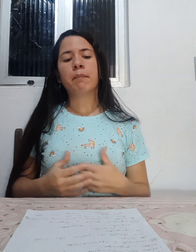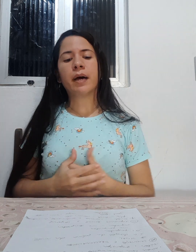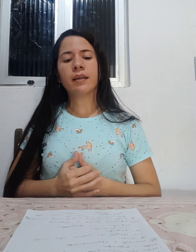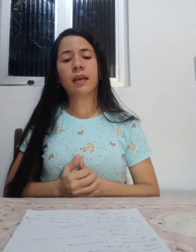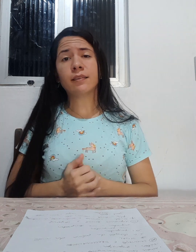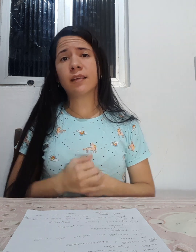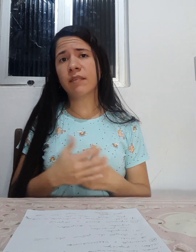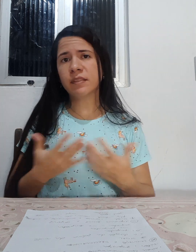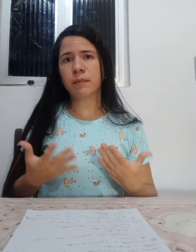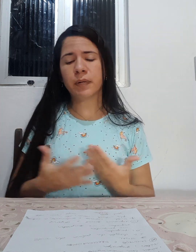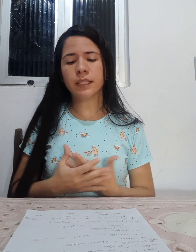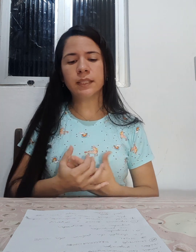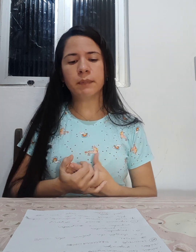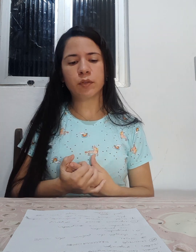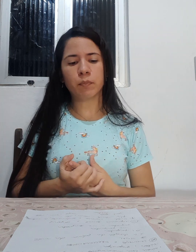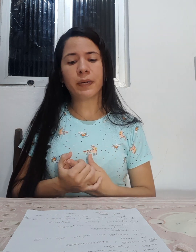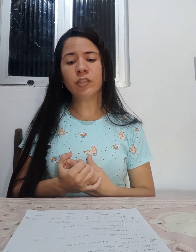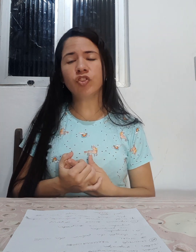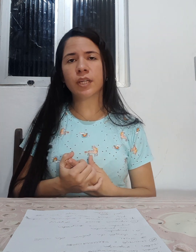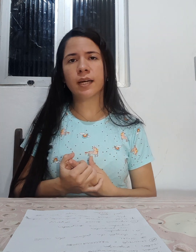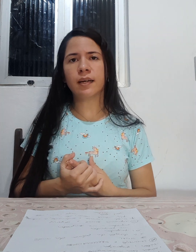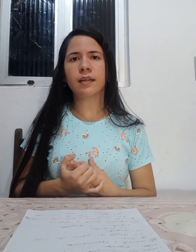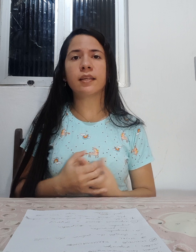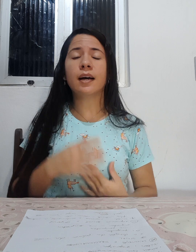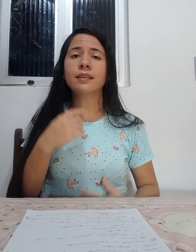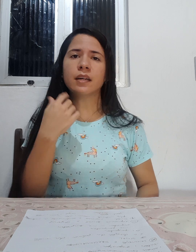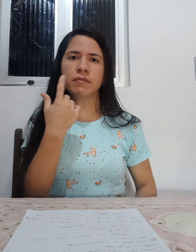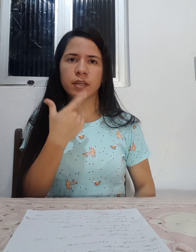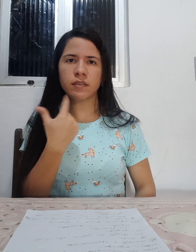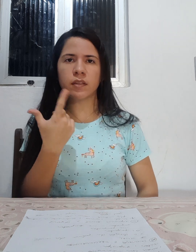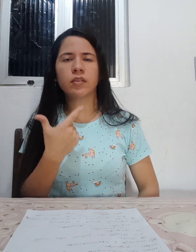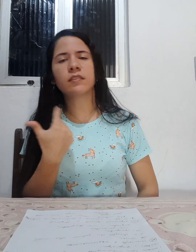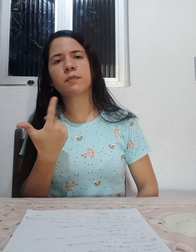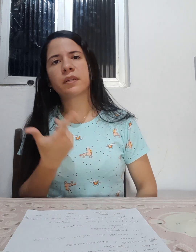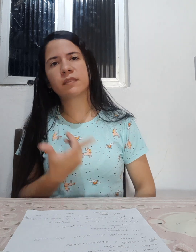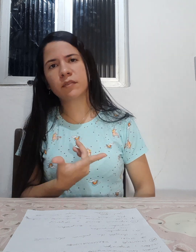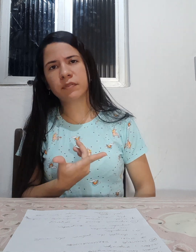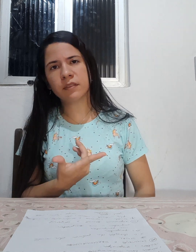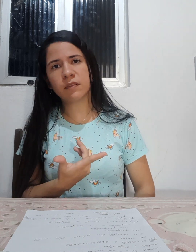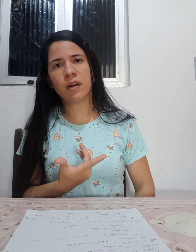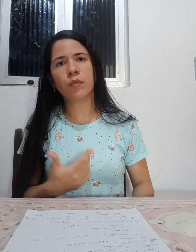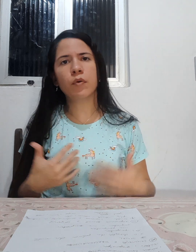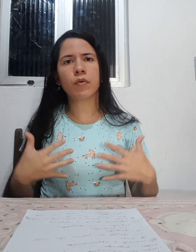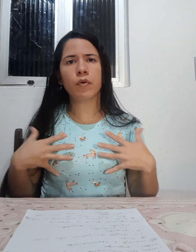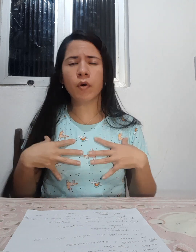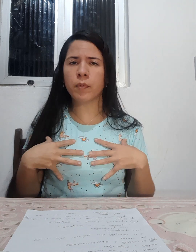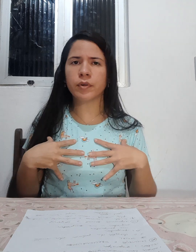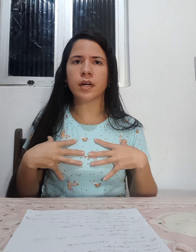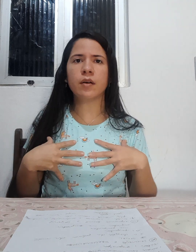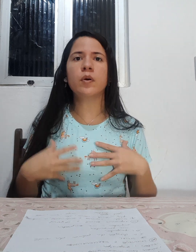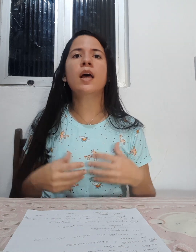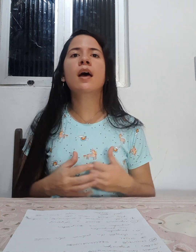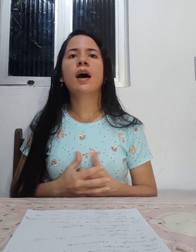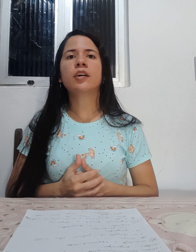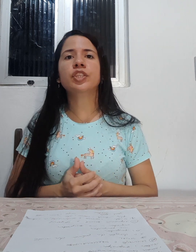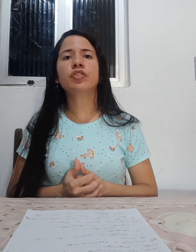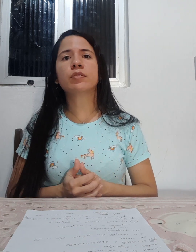Para que serve esse parâmetro? Para indicar que através da nossa expressão facial ou corporal, a gente